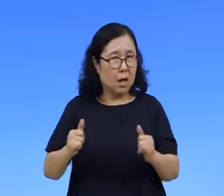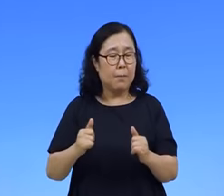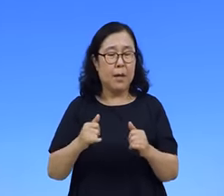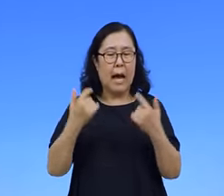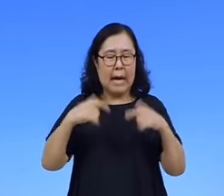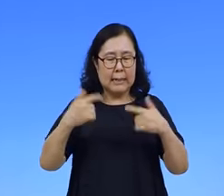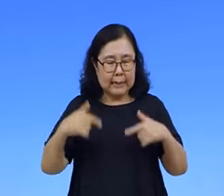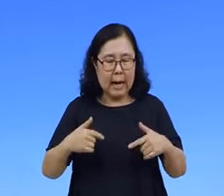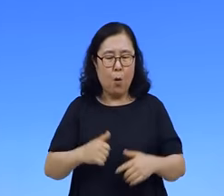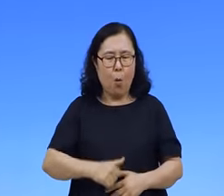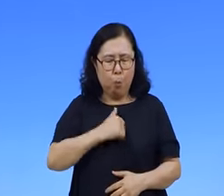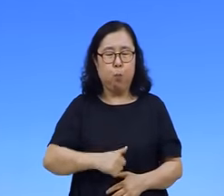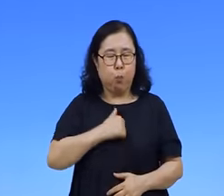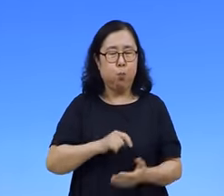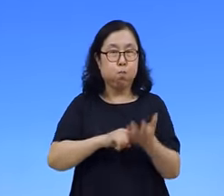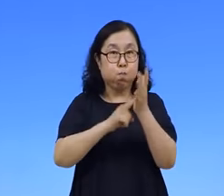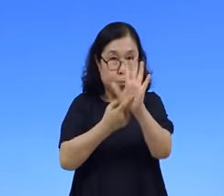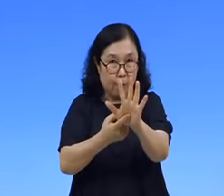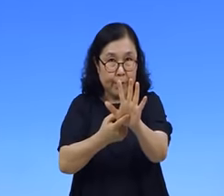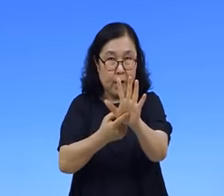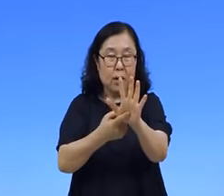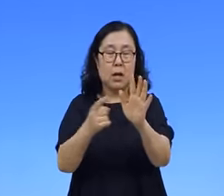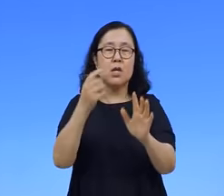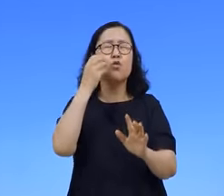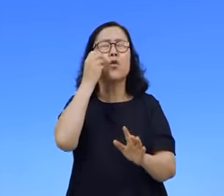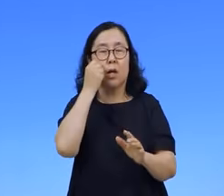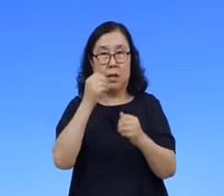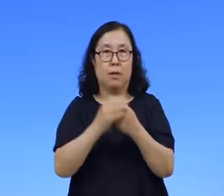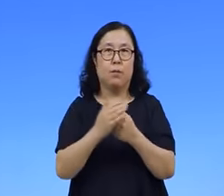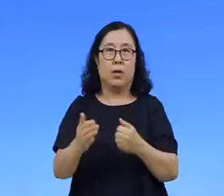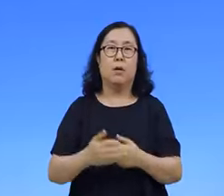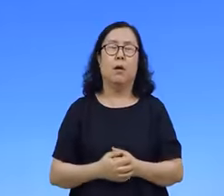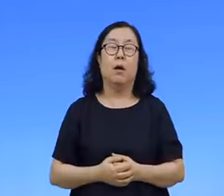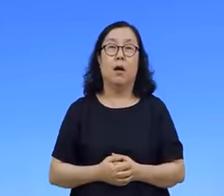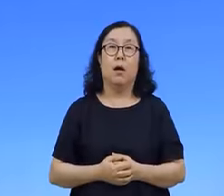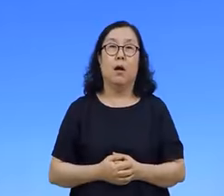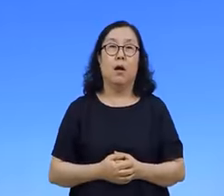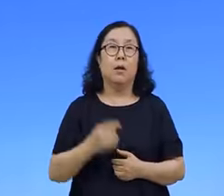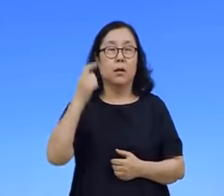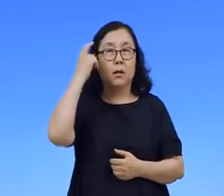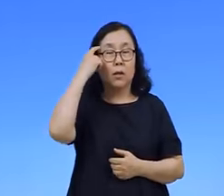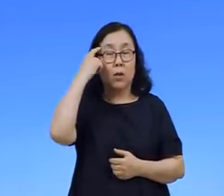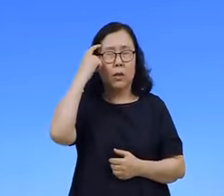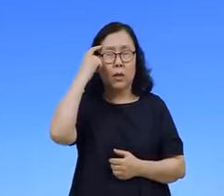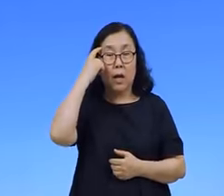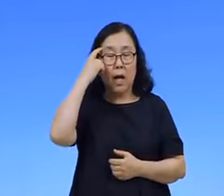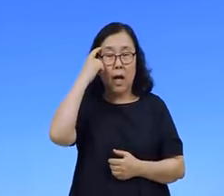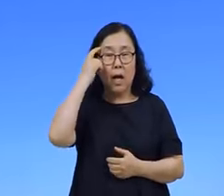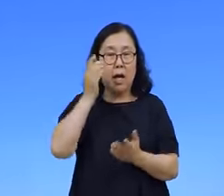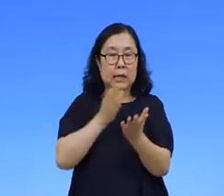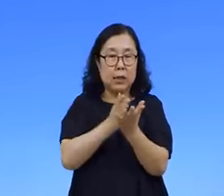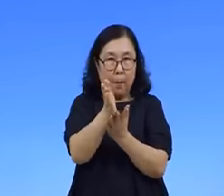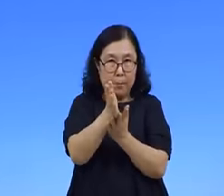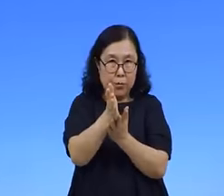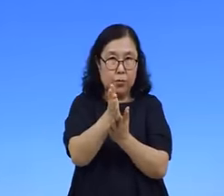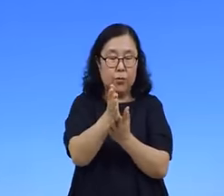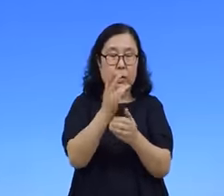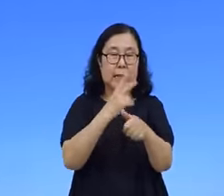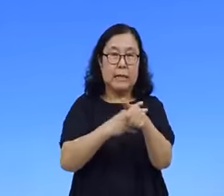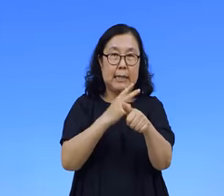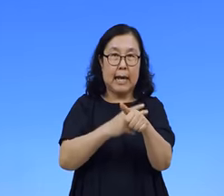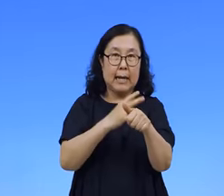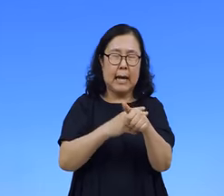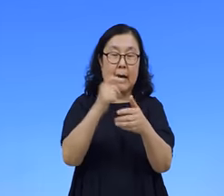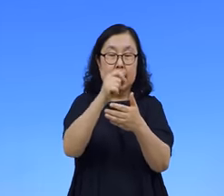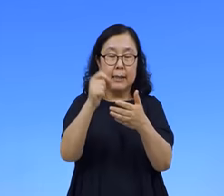주로 화를 내요. 그게 익숙한 패턴이 되어 있는 겁니다. 정신과 전문의가 쓴 감정은